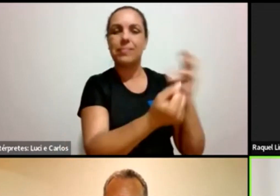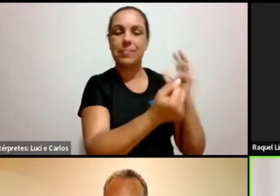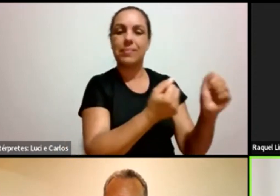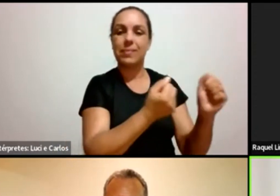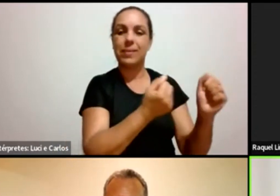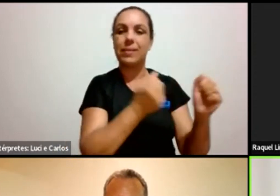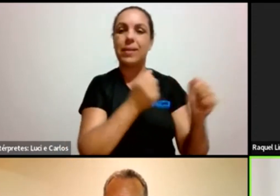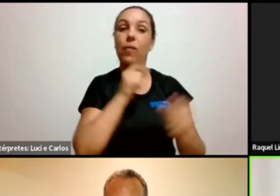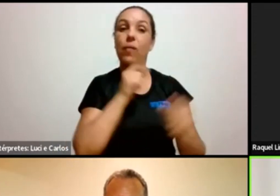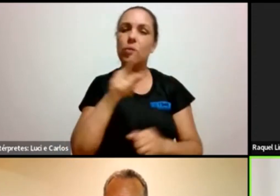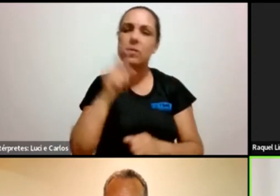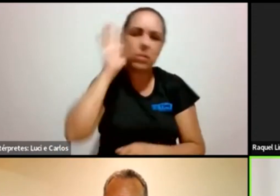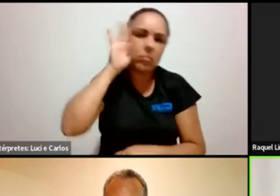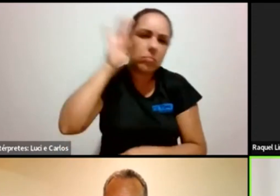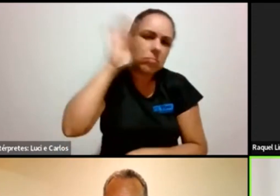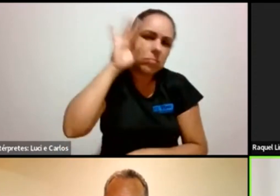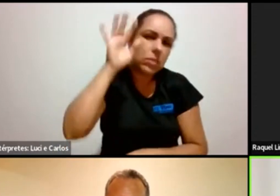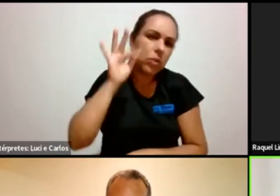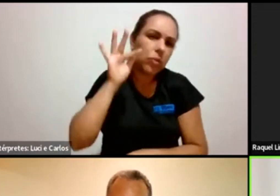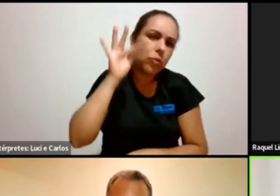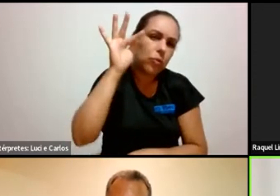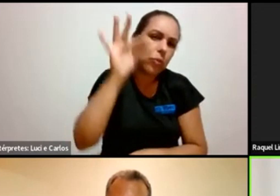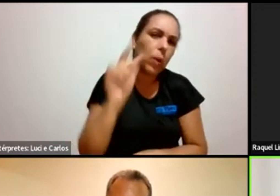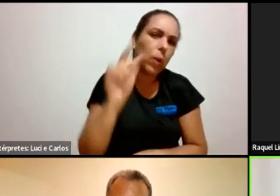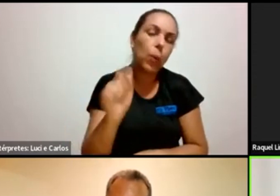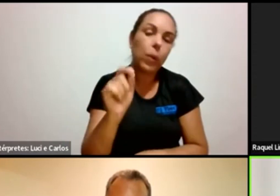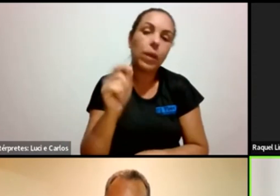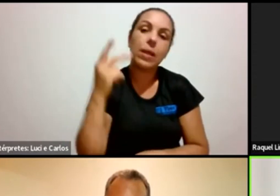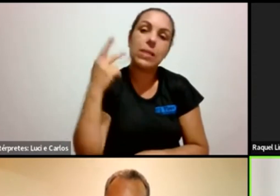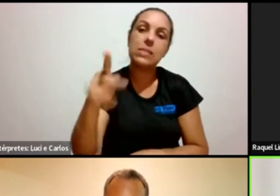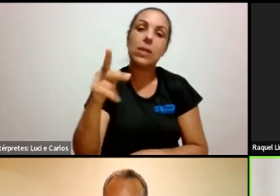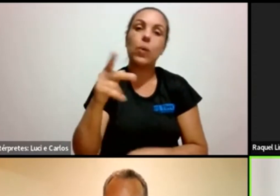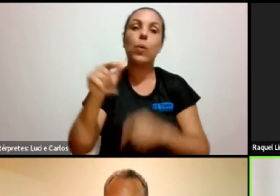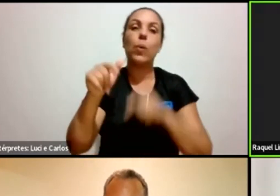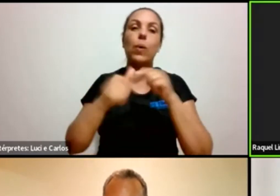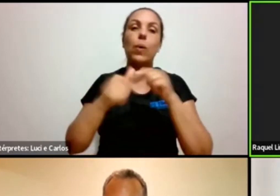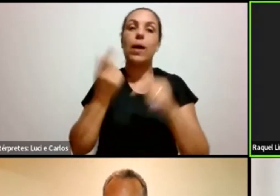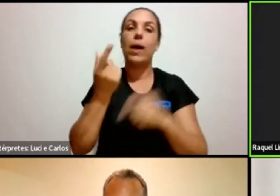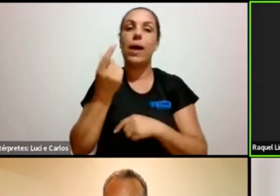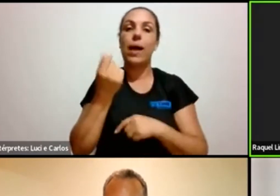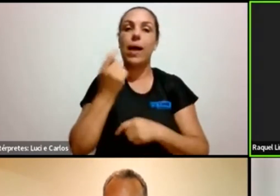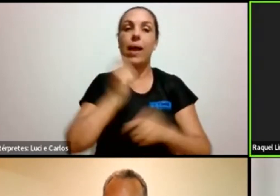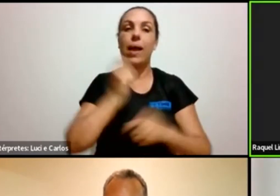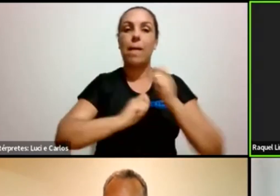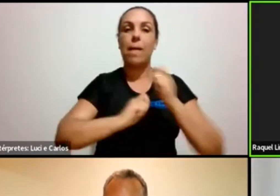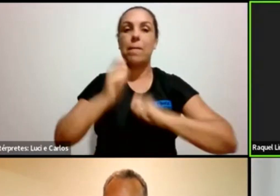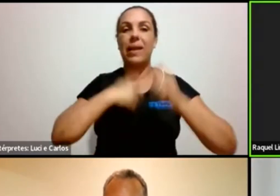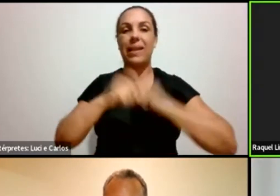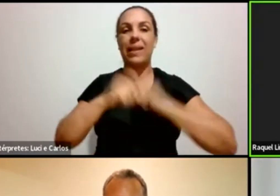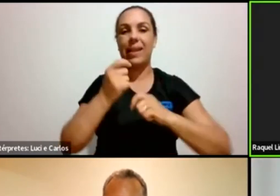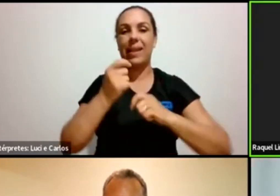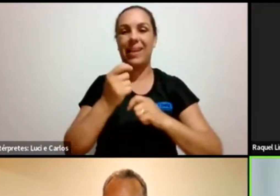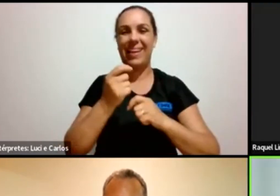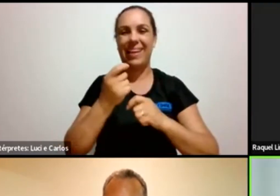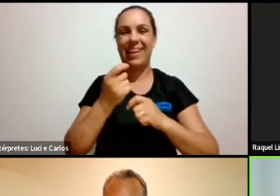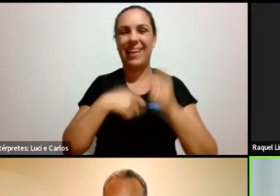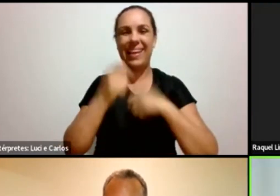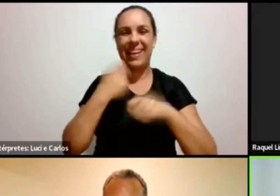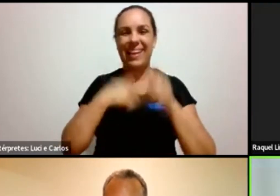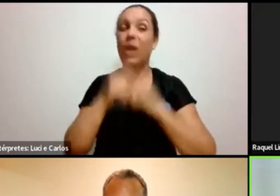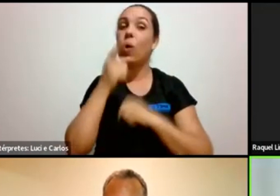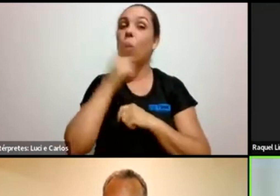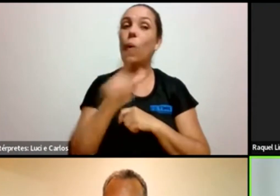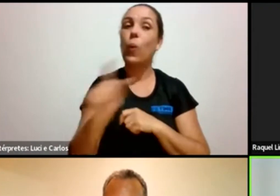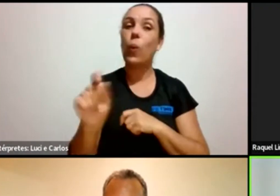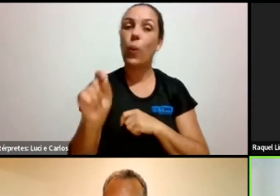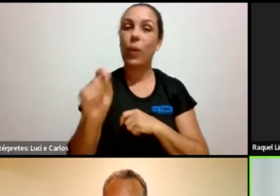outras possibilidades de você também poder empreender, não é verdade? Ah, sim, porque aí, como eu Só um parei. minutinho, só um minutinho, você